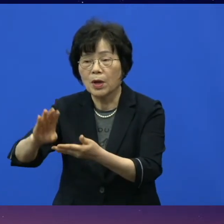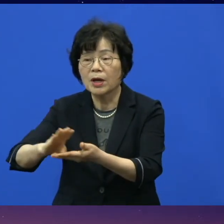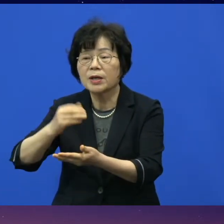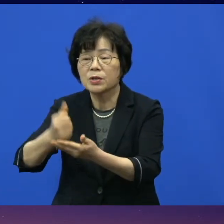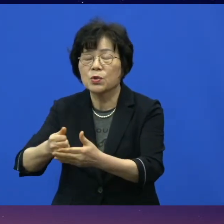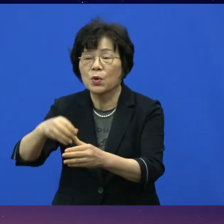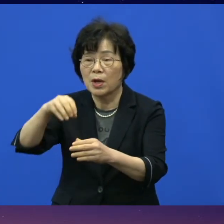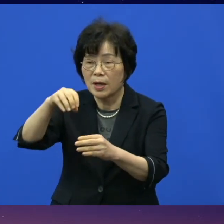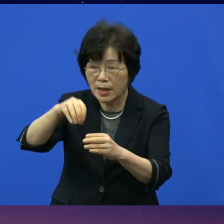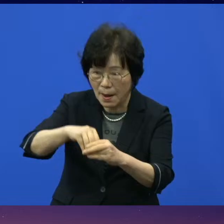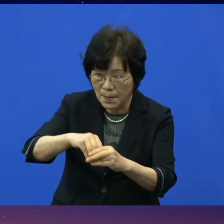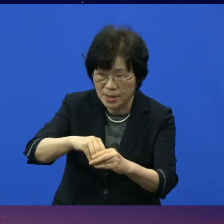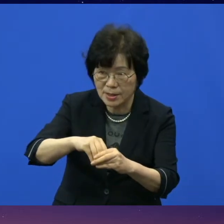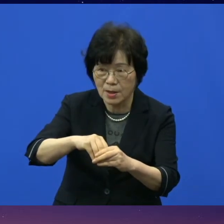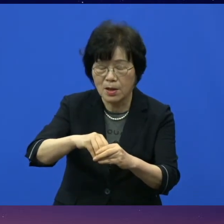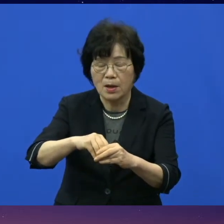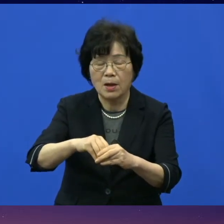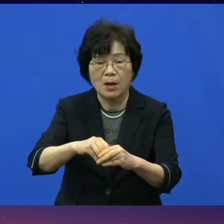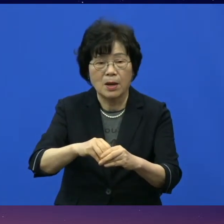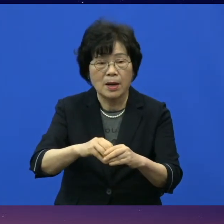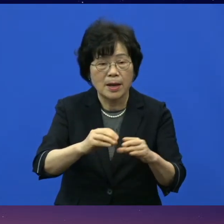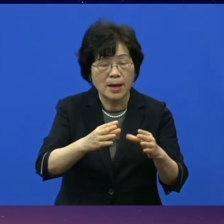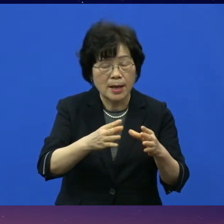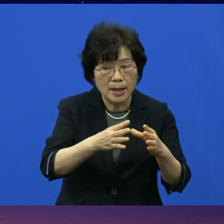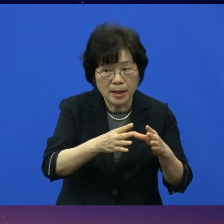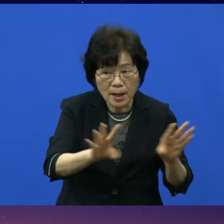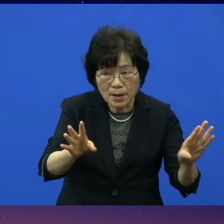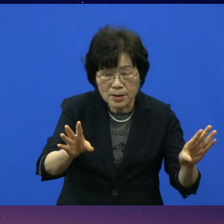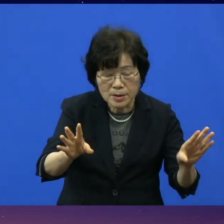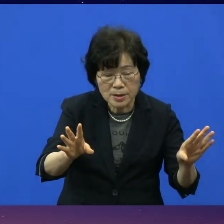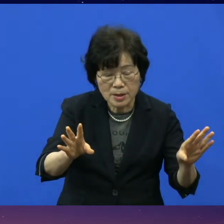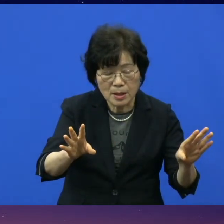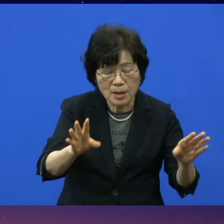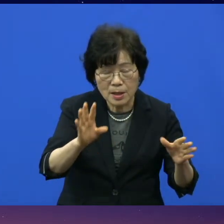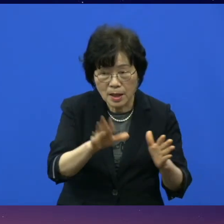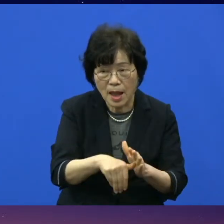여러분, 깨어진 질그릇이기에 보배가 빛이 나는 거예요. 역설이에요, 역설.